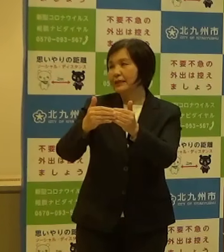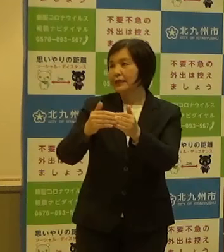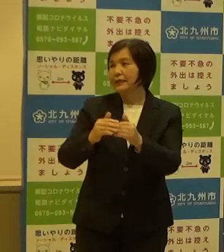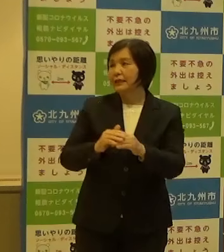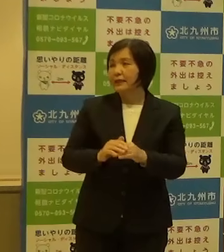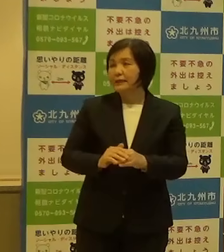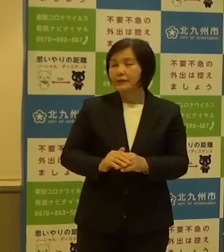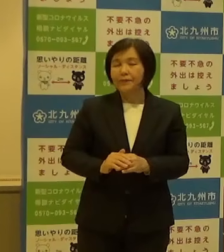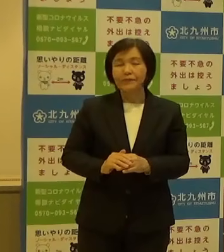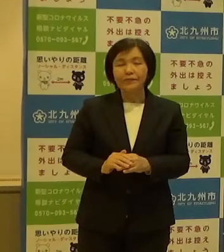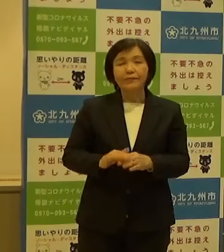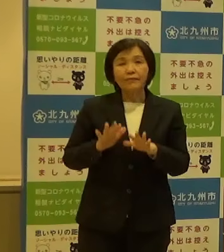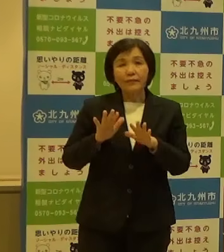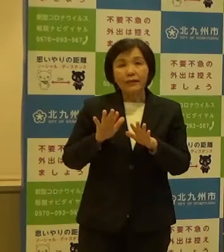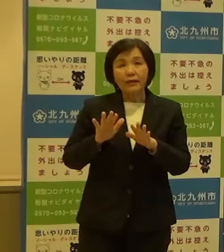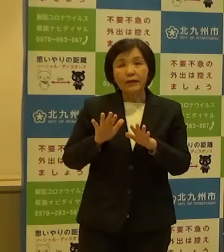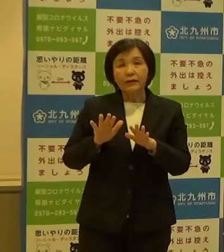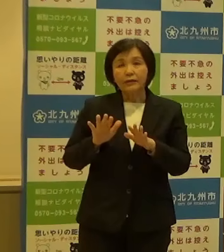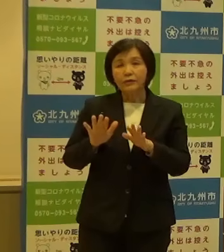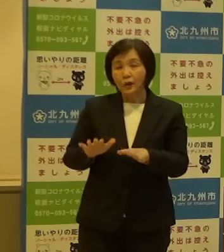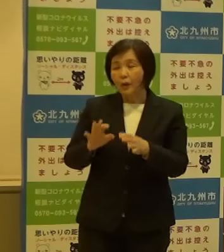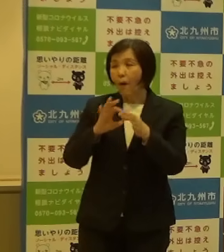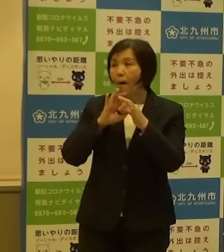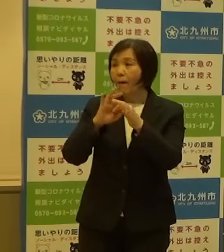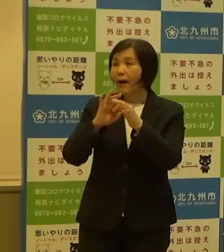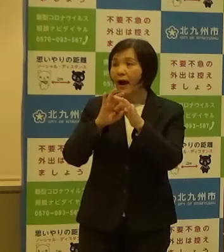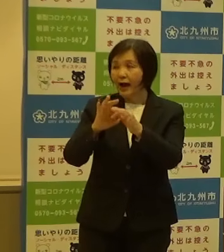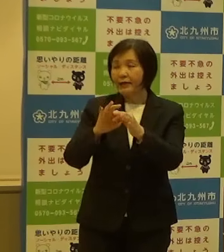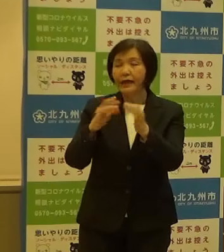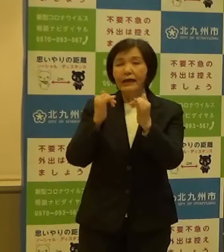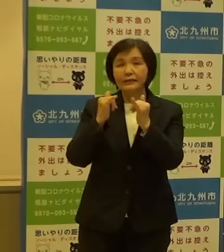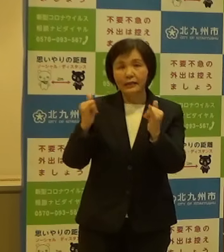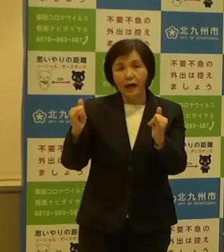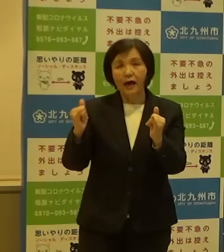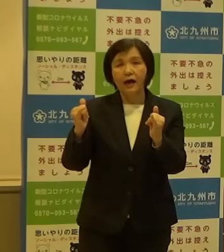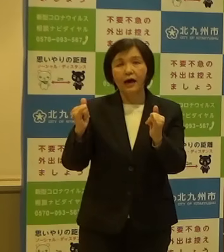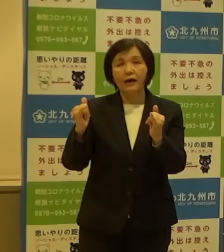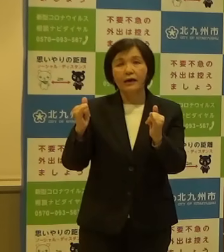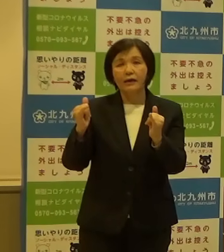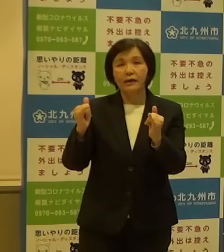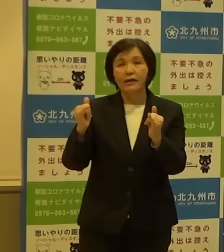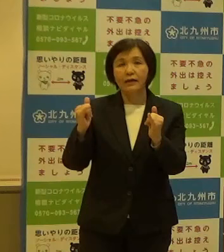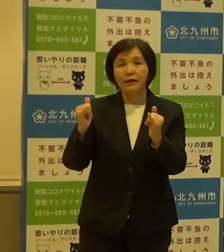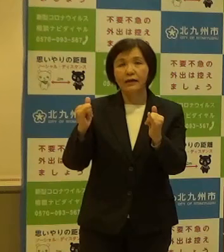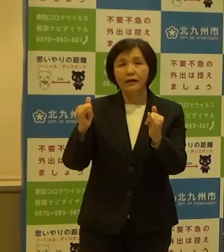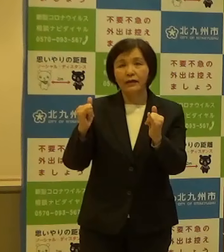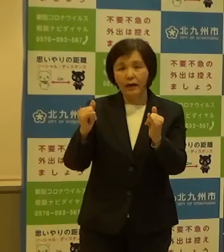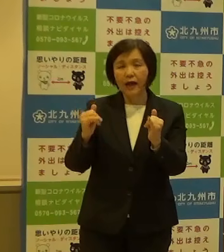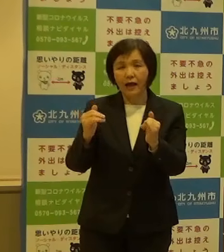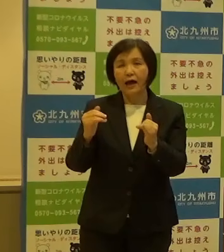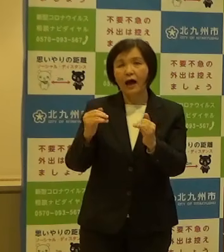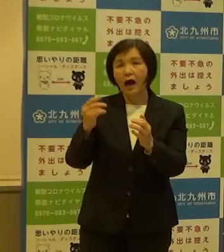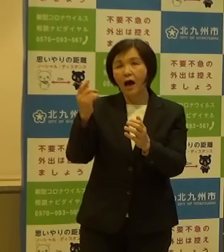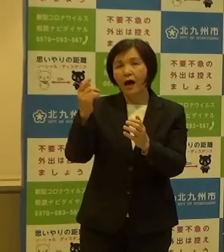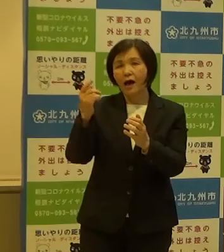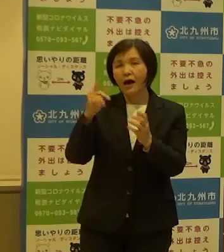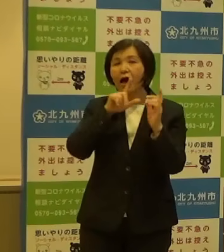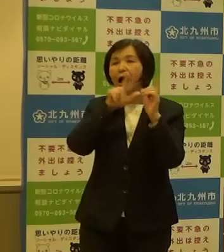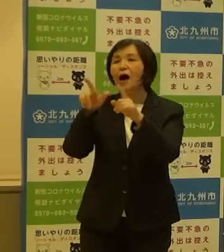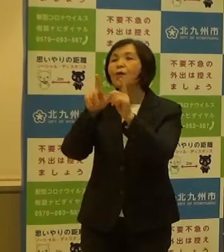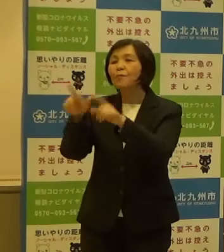して、その関係者の方からアナウンスをするのがいいと思いますけれ